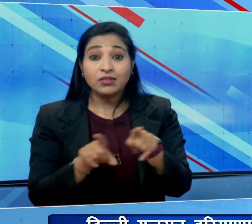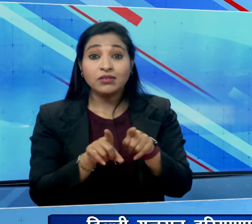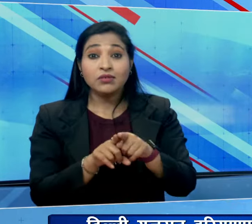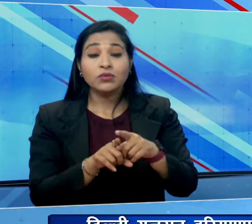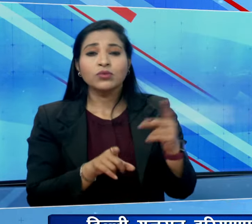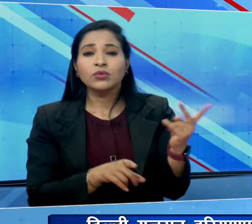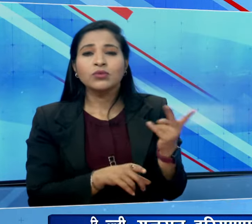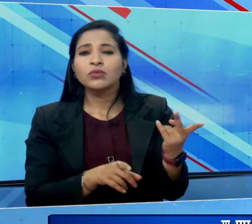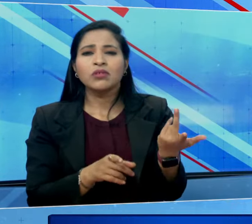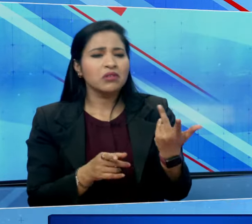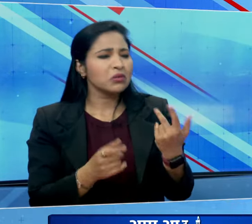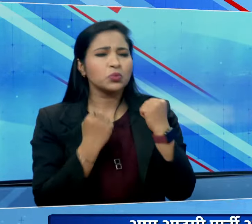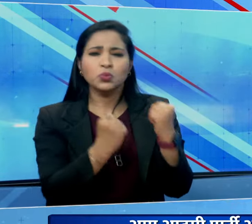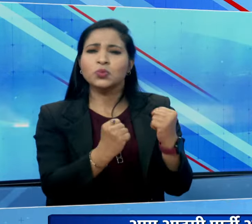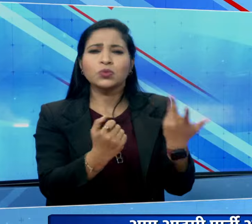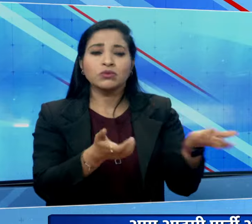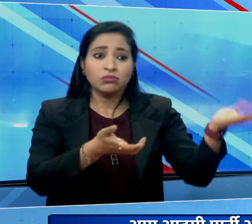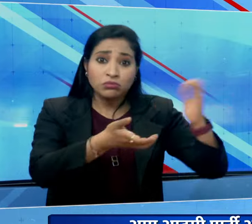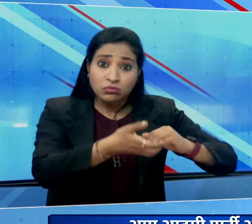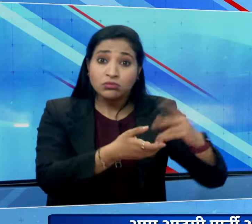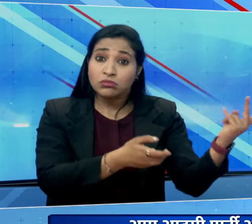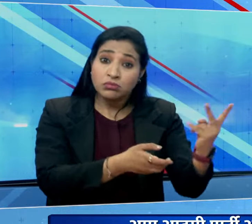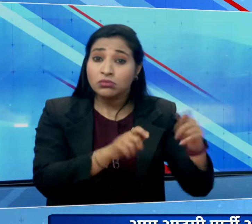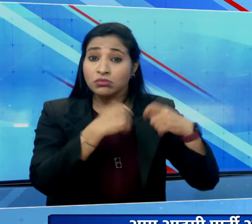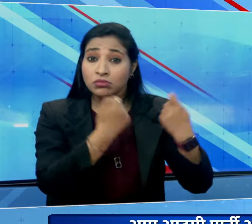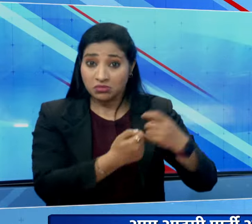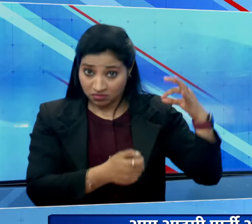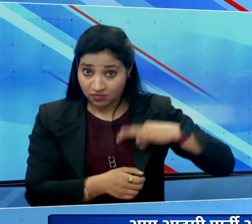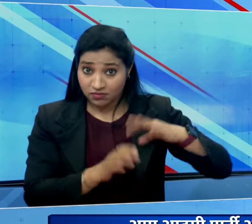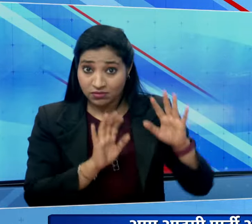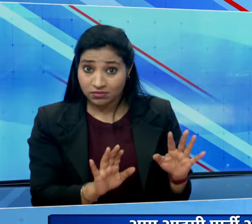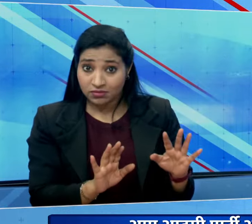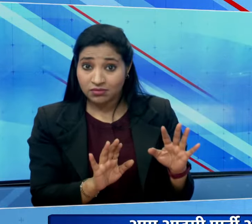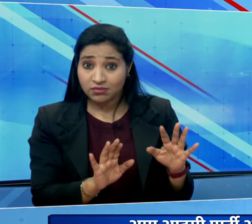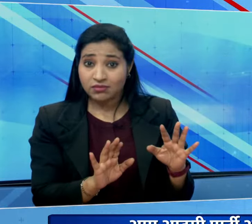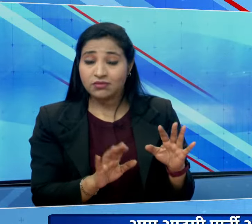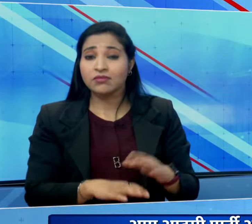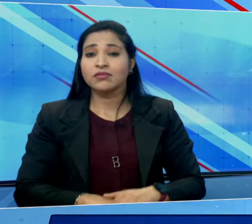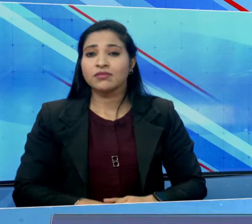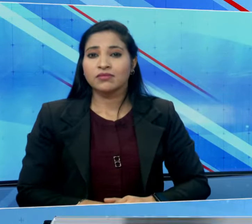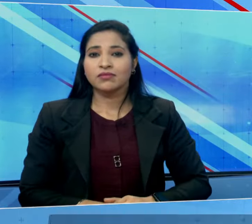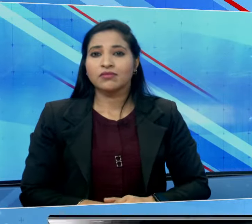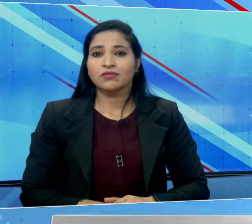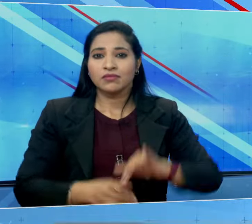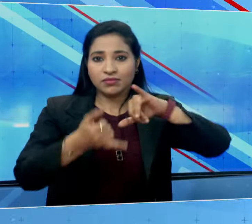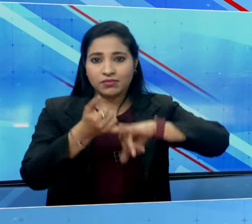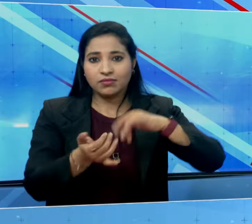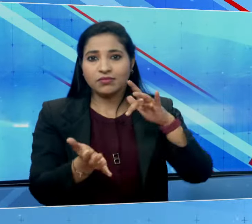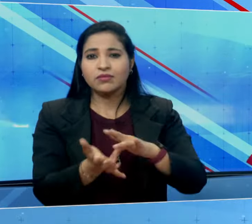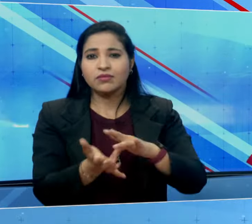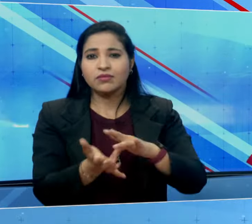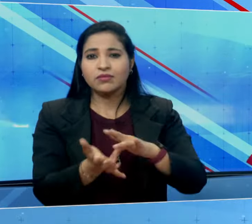यह जो बेजोड़ गठबंधन है इससे क्या लाभ मिलेगा संदेश खाली मामले पर केंद्रीय